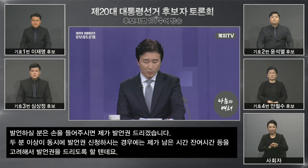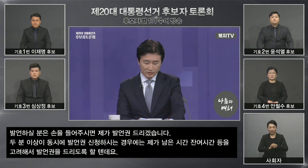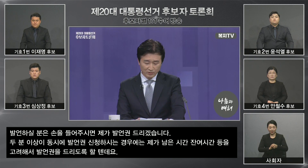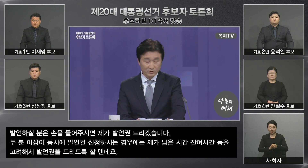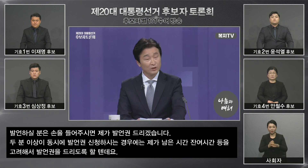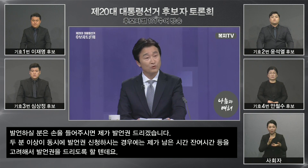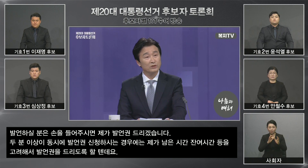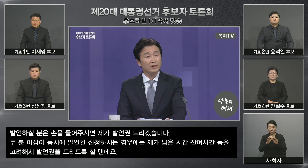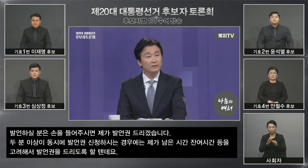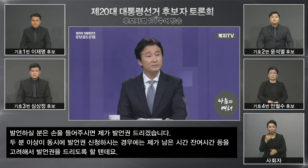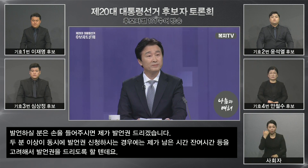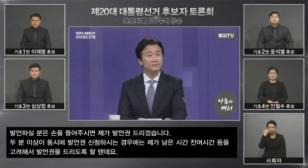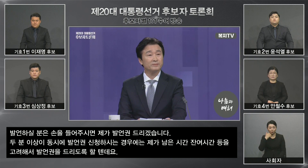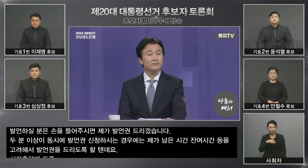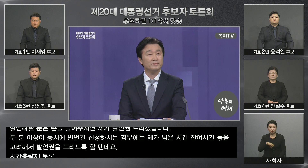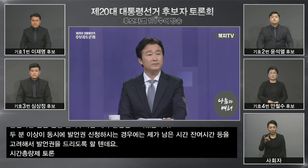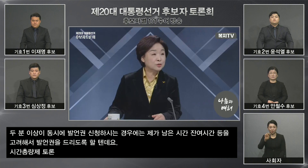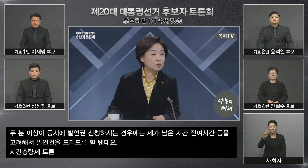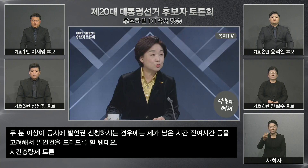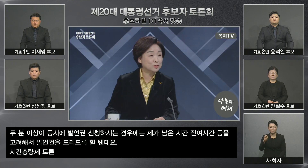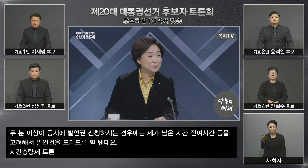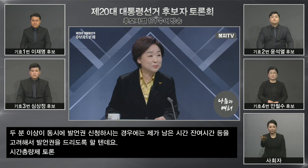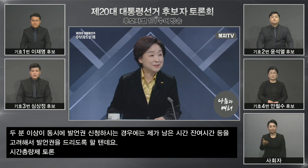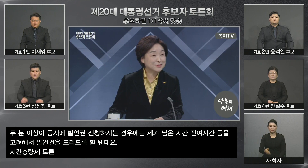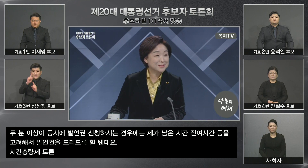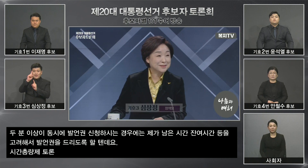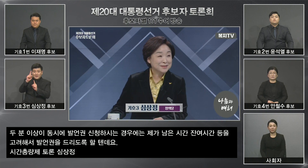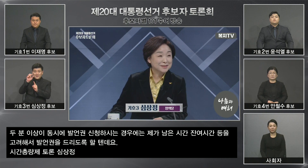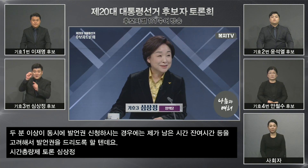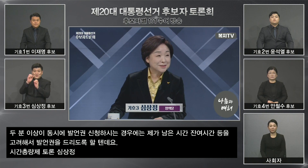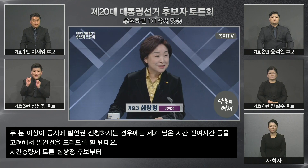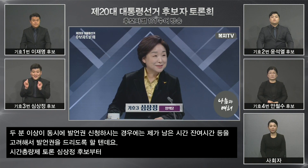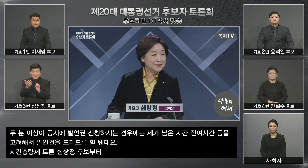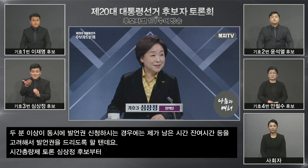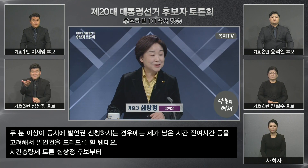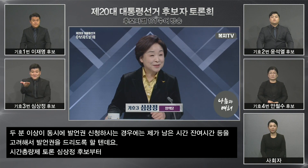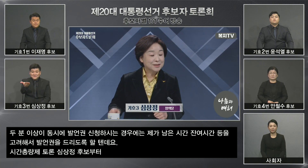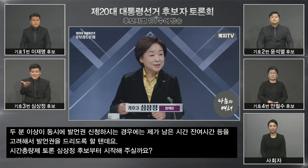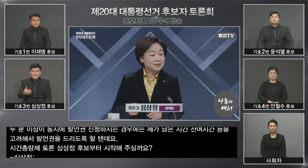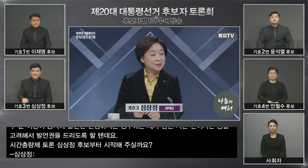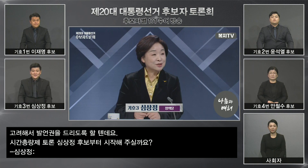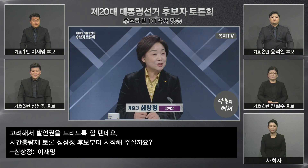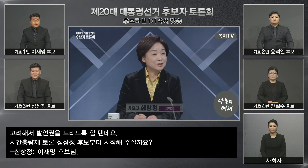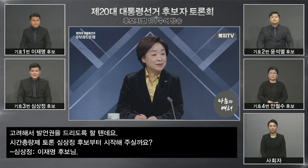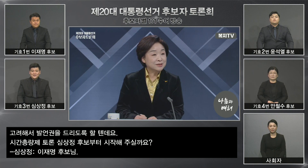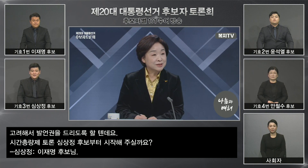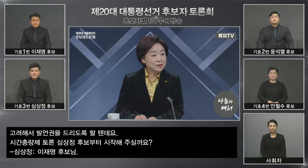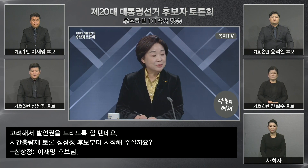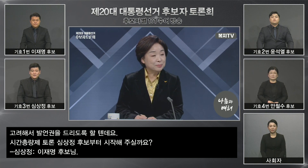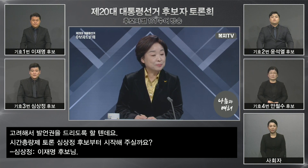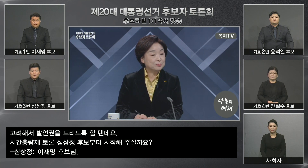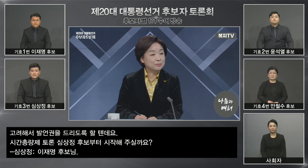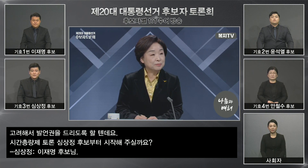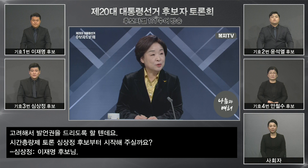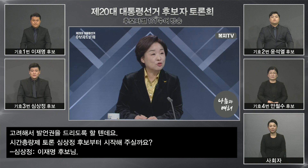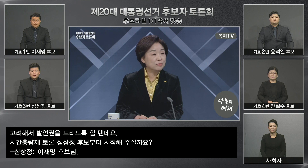심상정 후보부터 시작해 주실까요? 네, 이재명 후보님. 네,